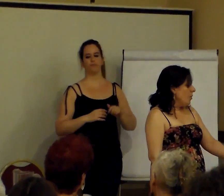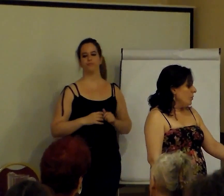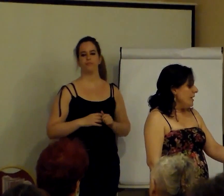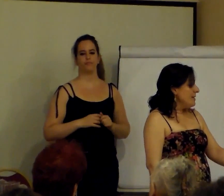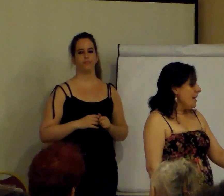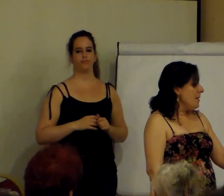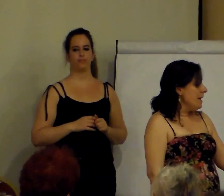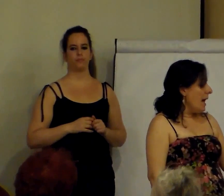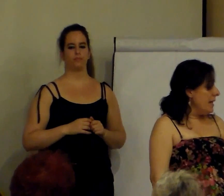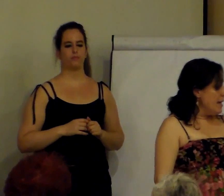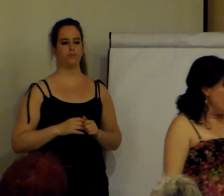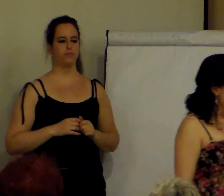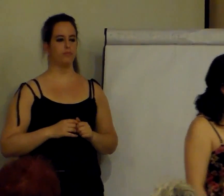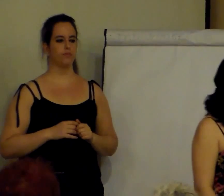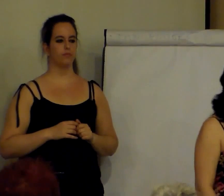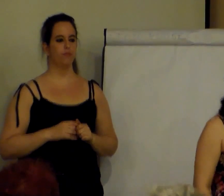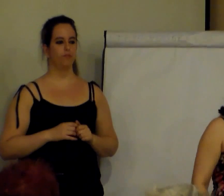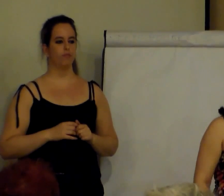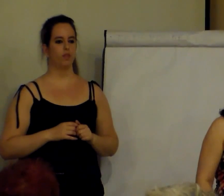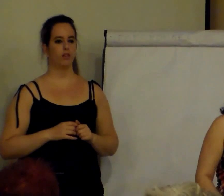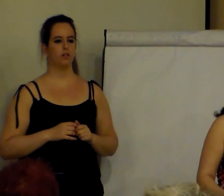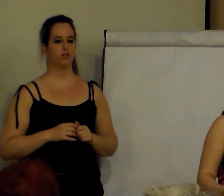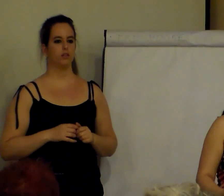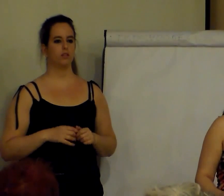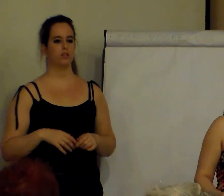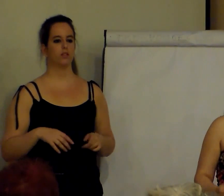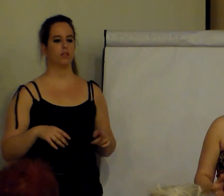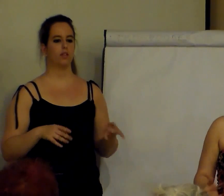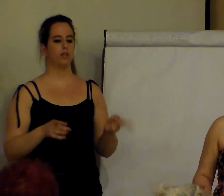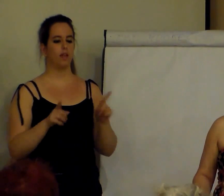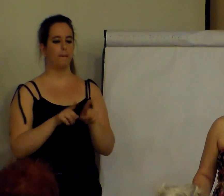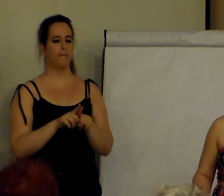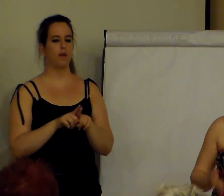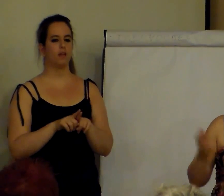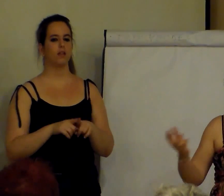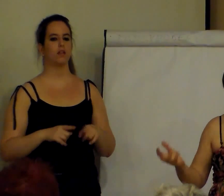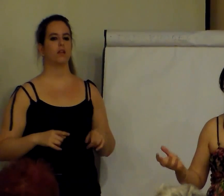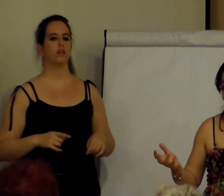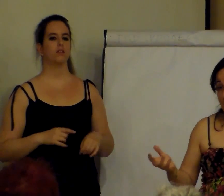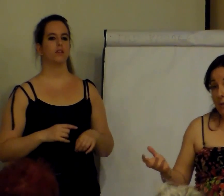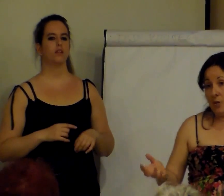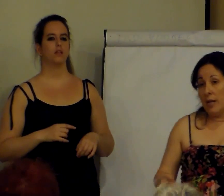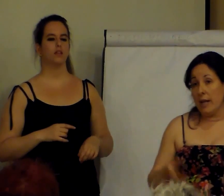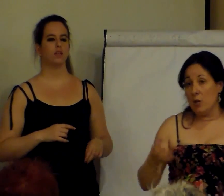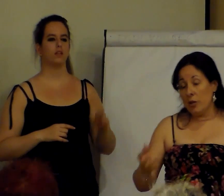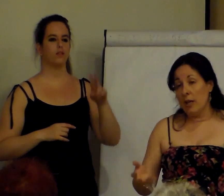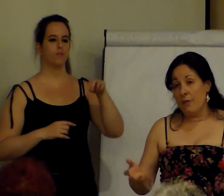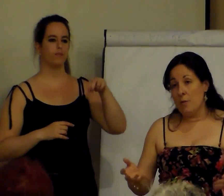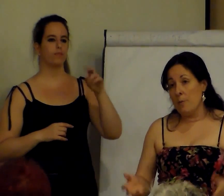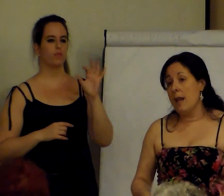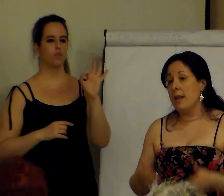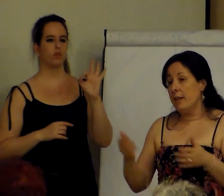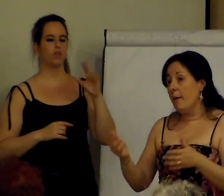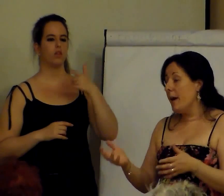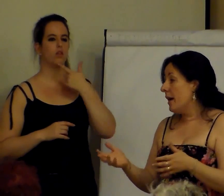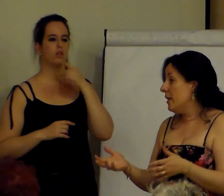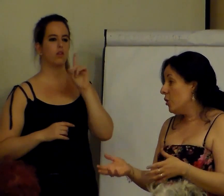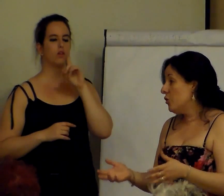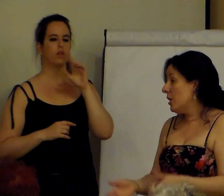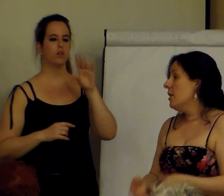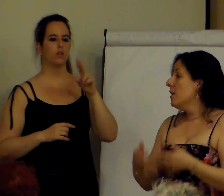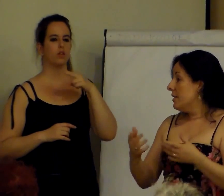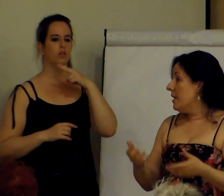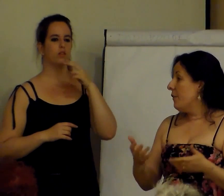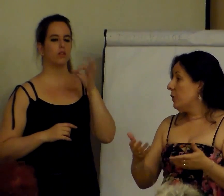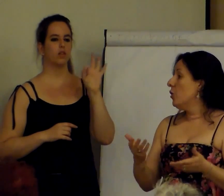Bueno, y como ustedes saben, hay efectos muy nocivos de no dormir en cualquier persona. Persona que no tenga fibromialgia y trabaja